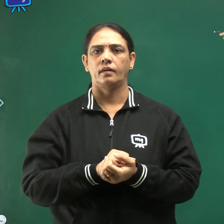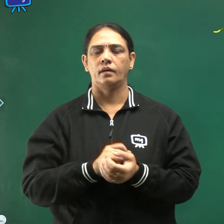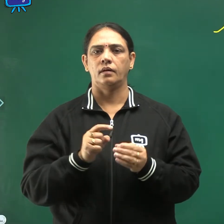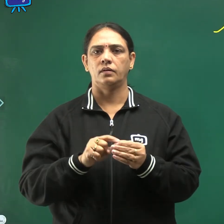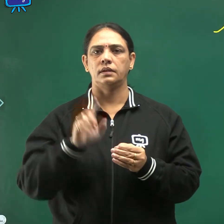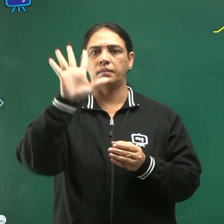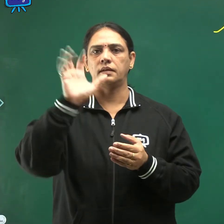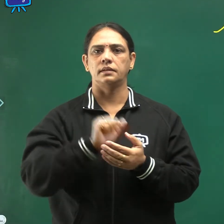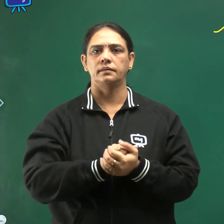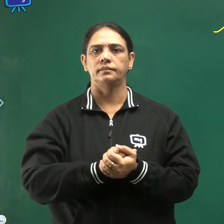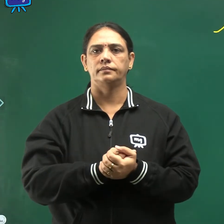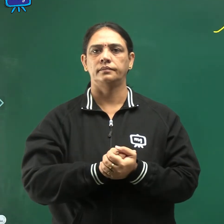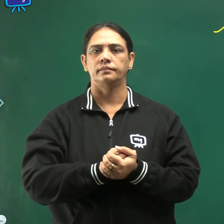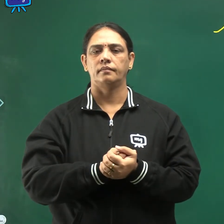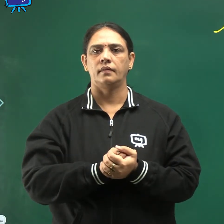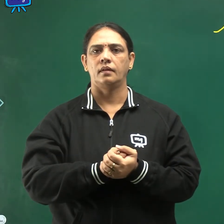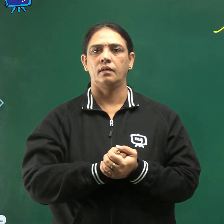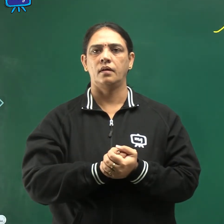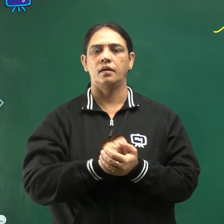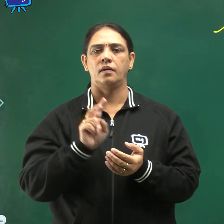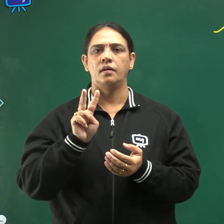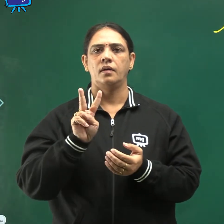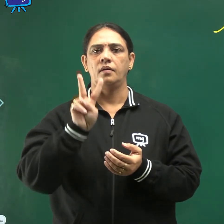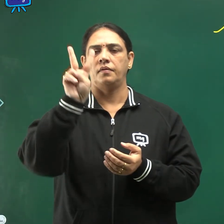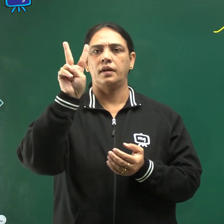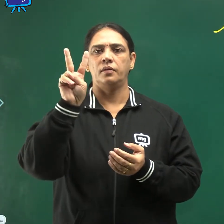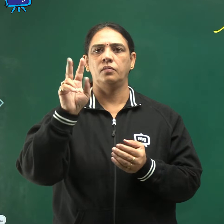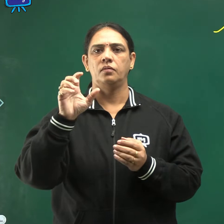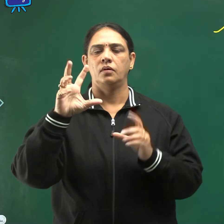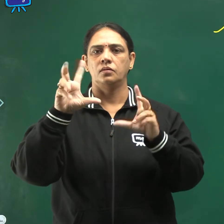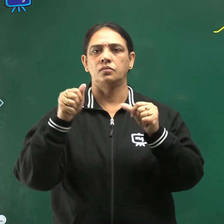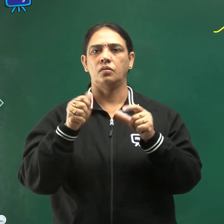प्रश्न 5, मान ज्ञात करो